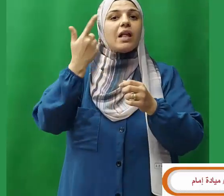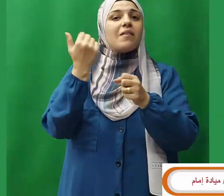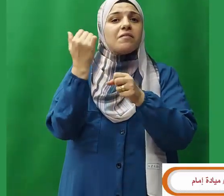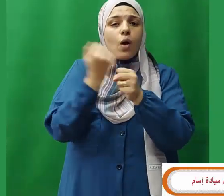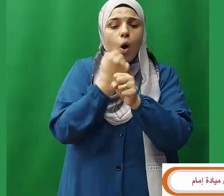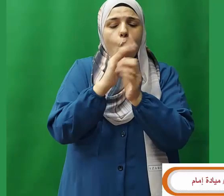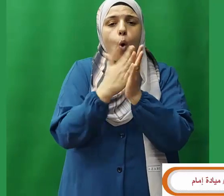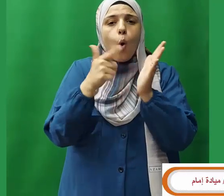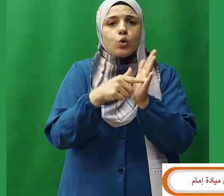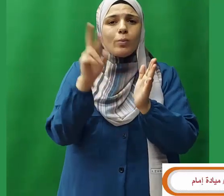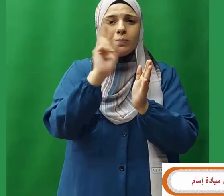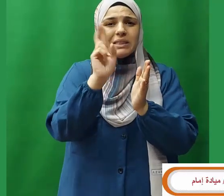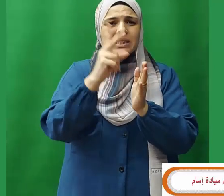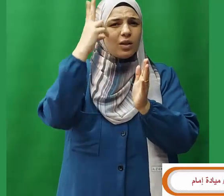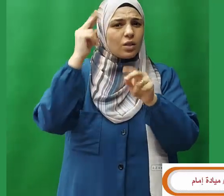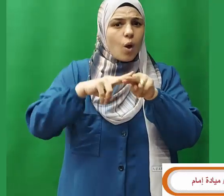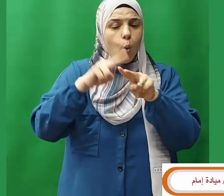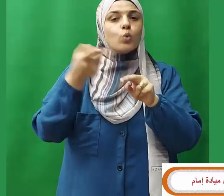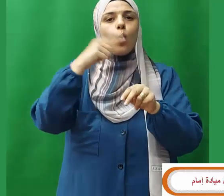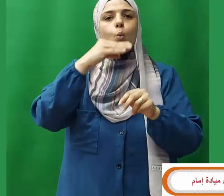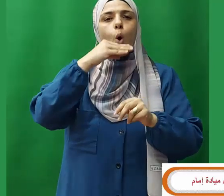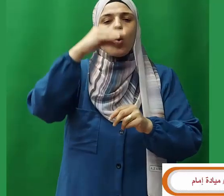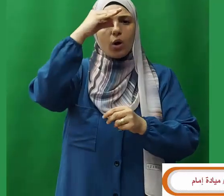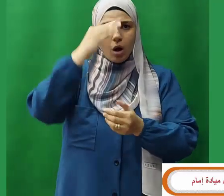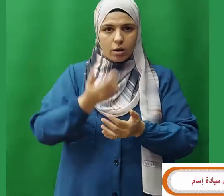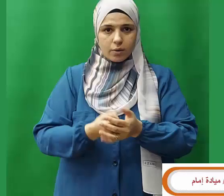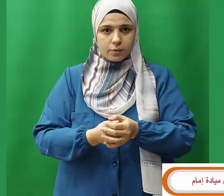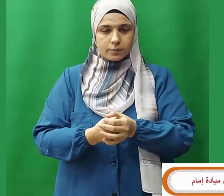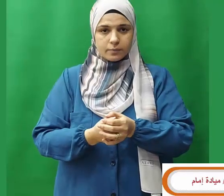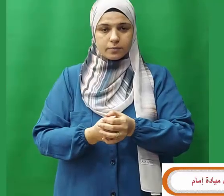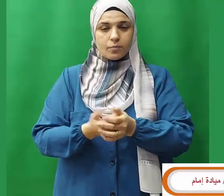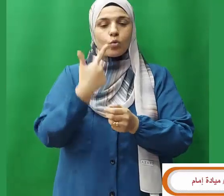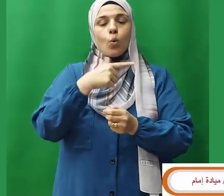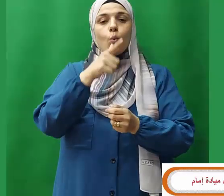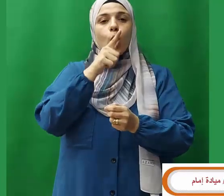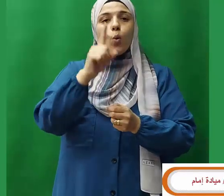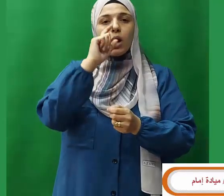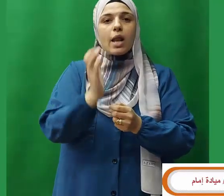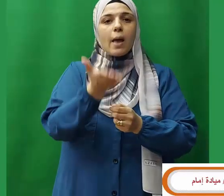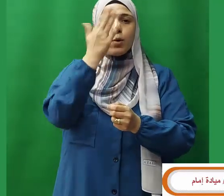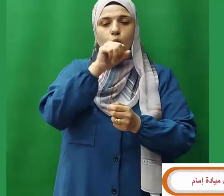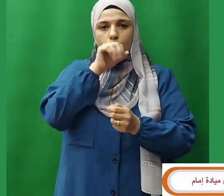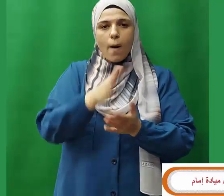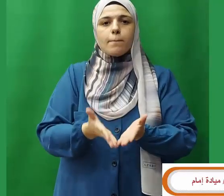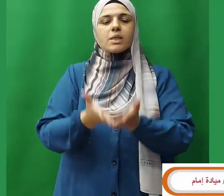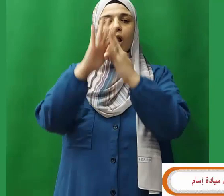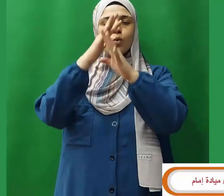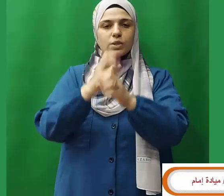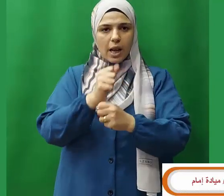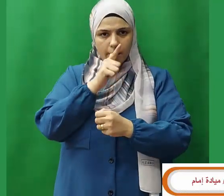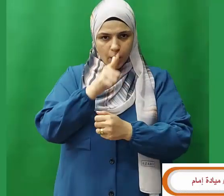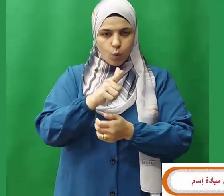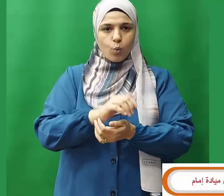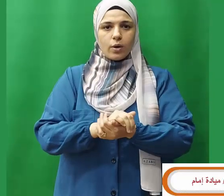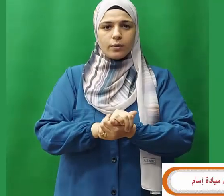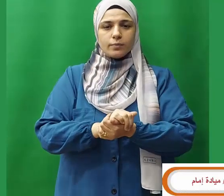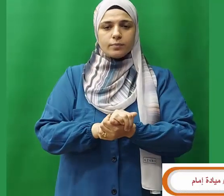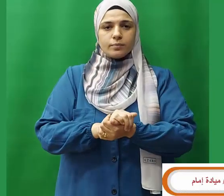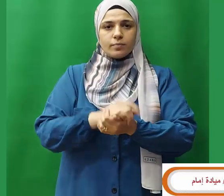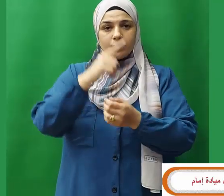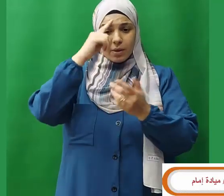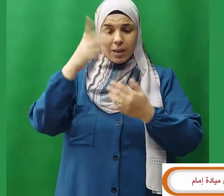في التوراه والانجيل والقران ويقول نبينا صلى الله عليه وسلم